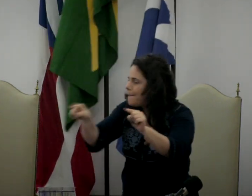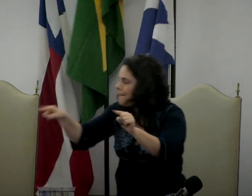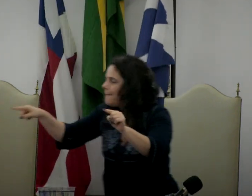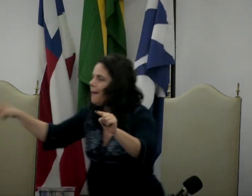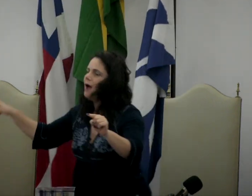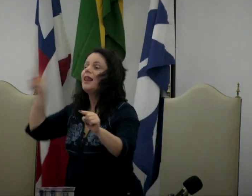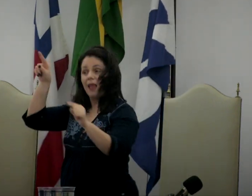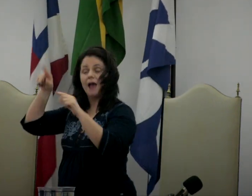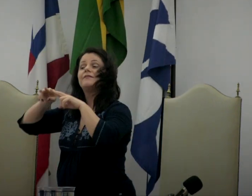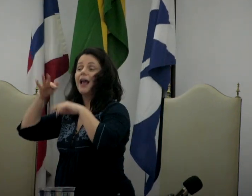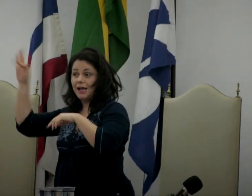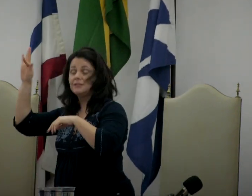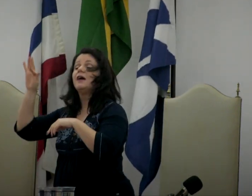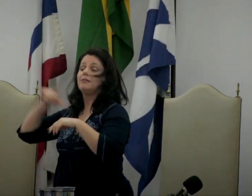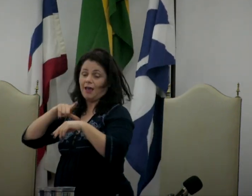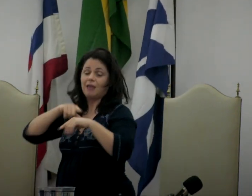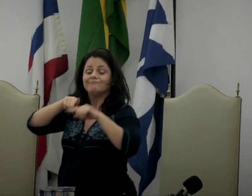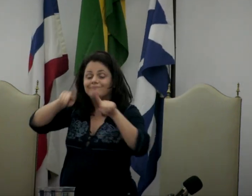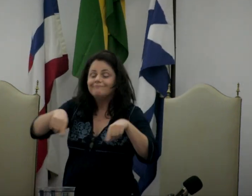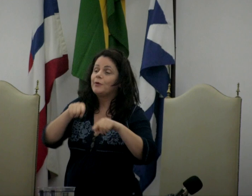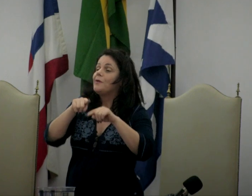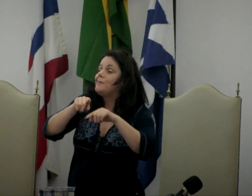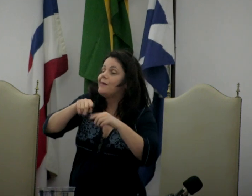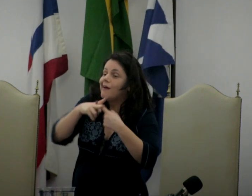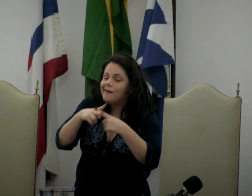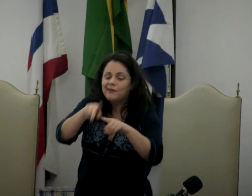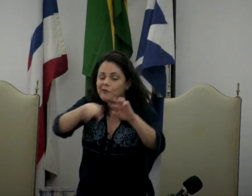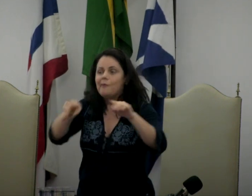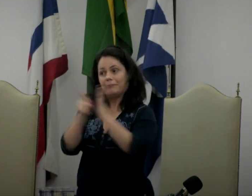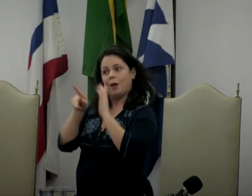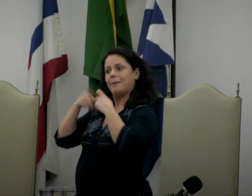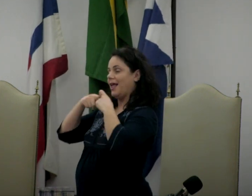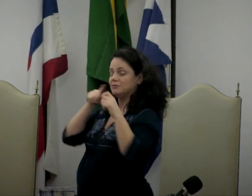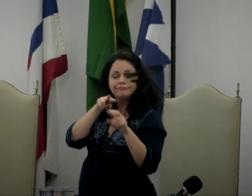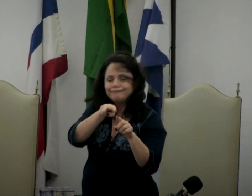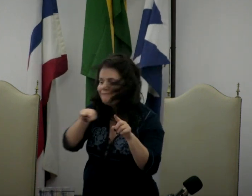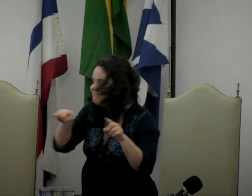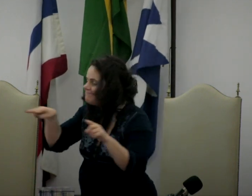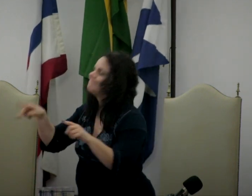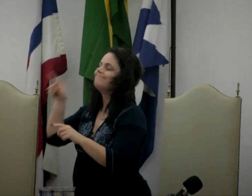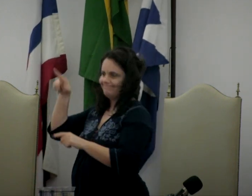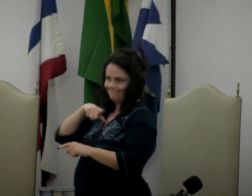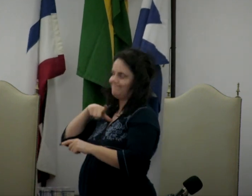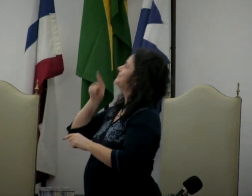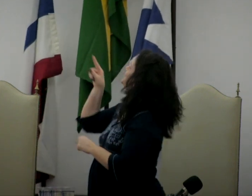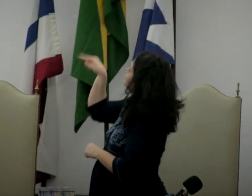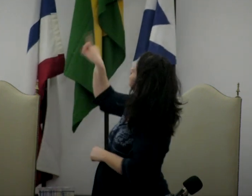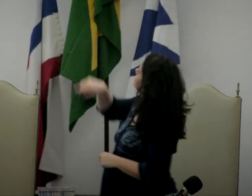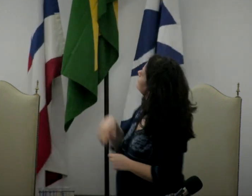próximo daquela escola que mostra diversos desses exemplos das tentativas de conserto de uma